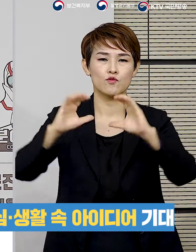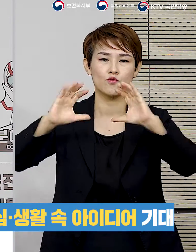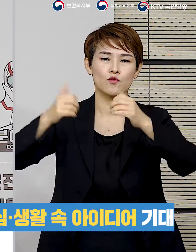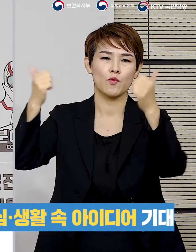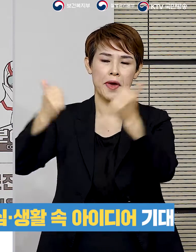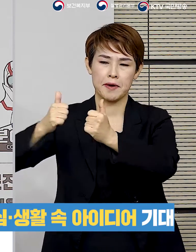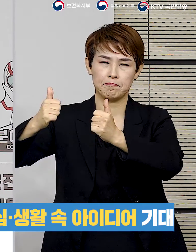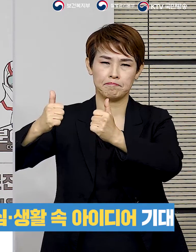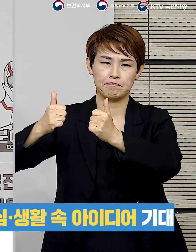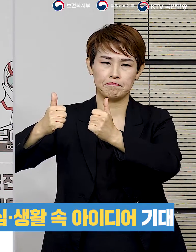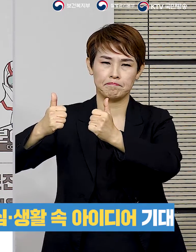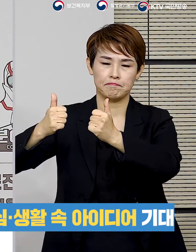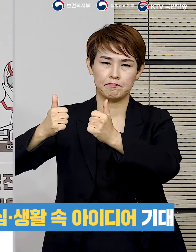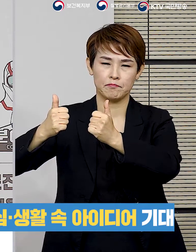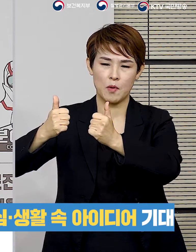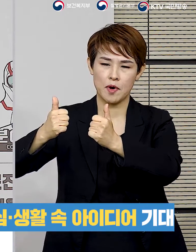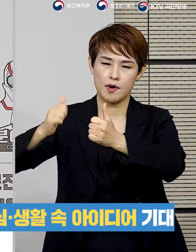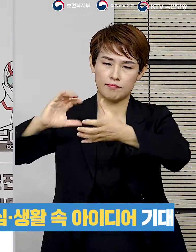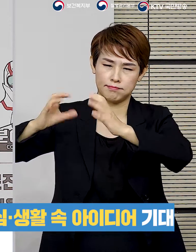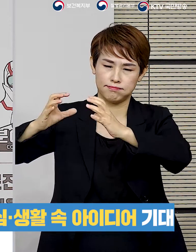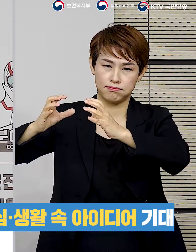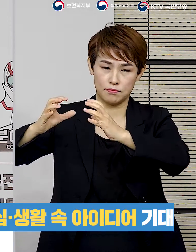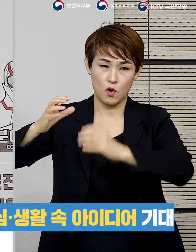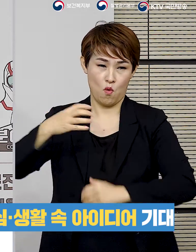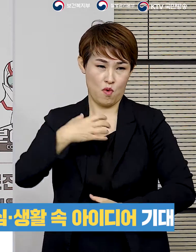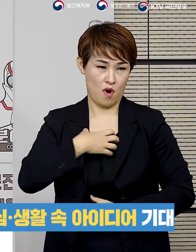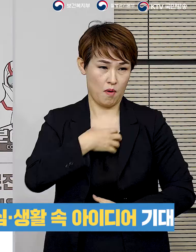국한돼서는 국회의 논의를 거쳐서